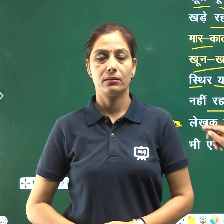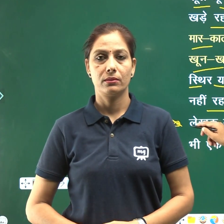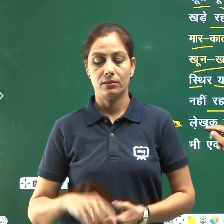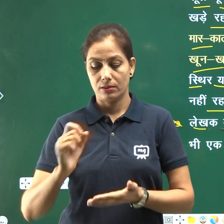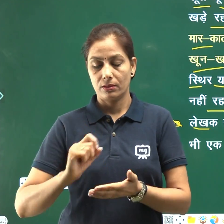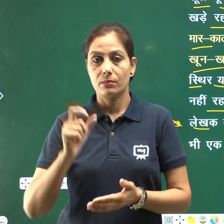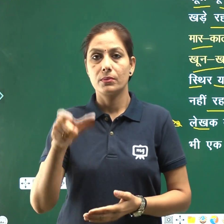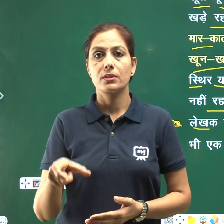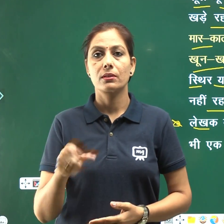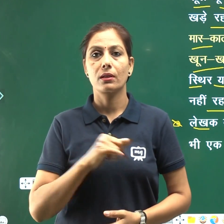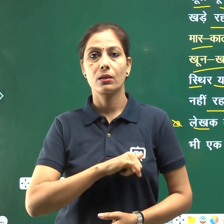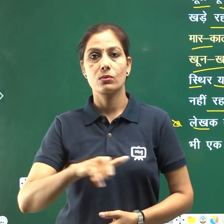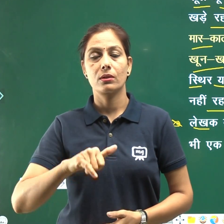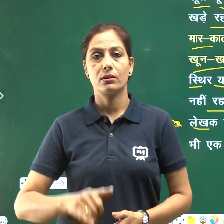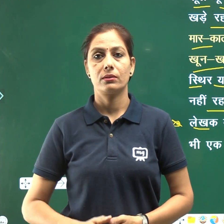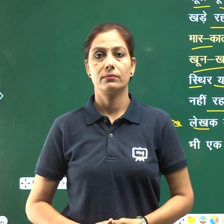लेखक के अनुसार